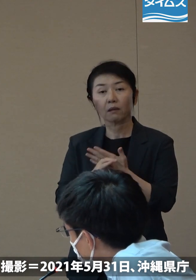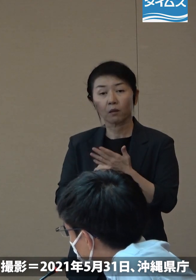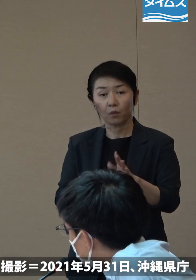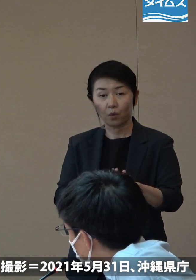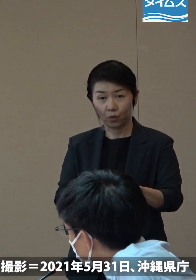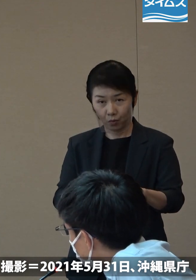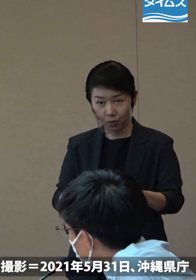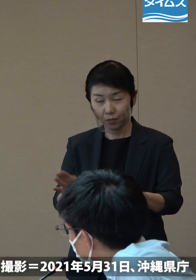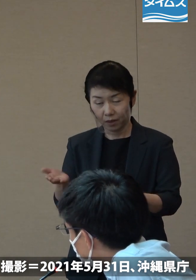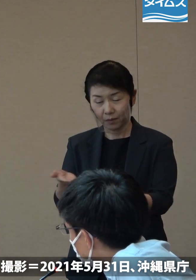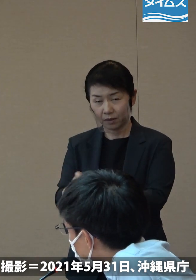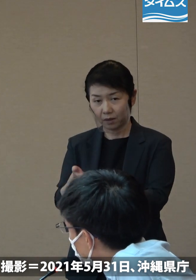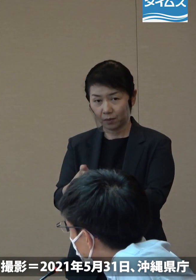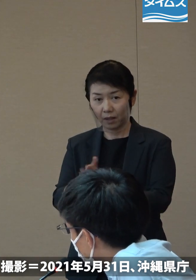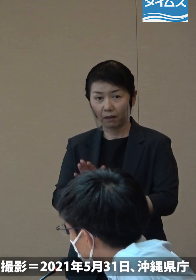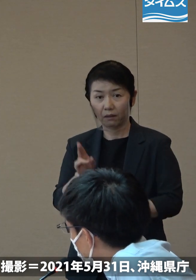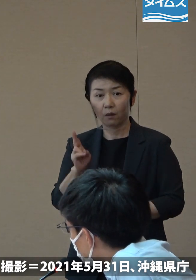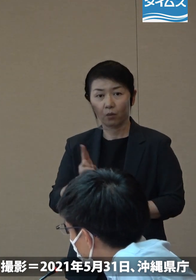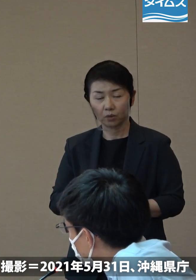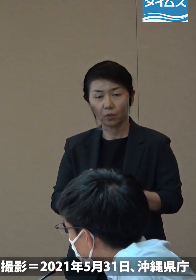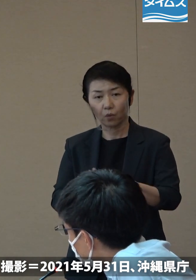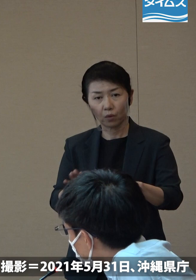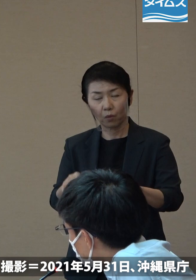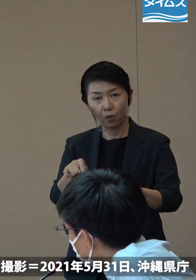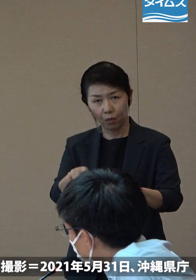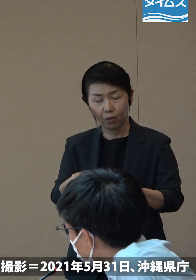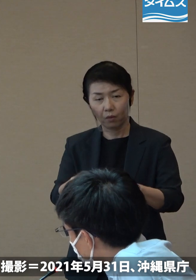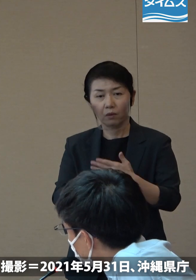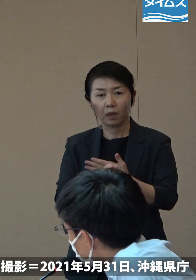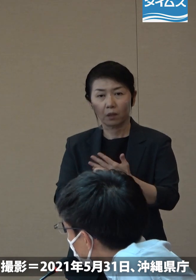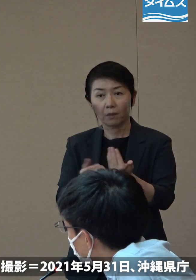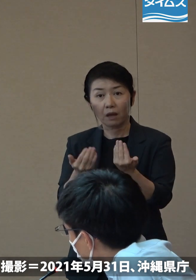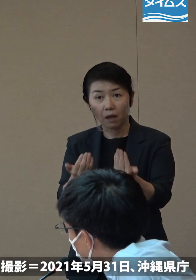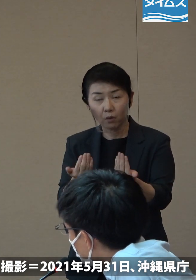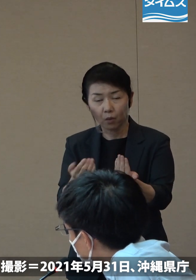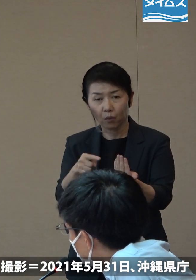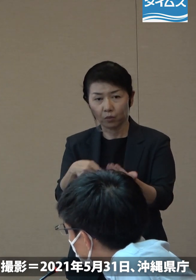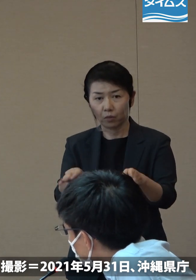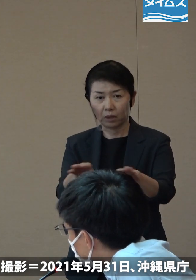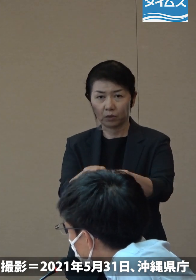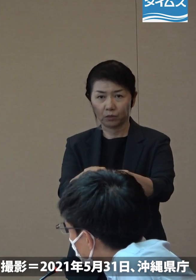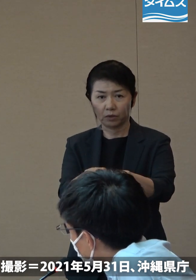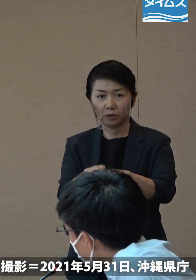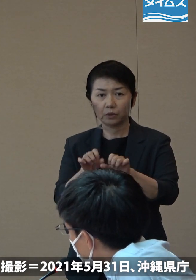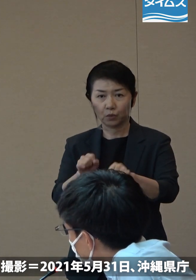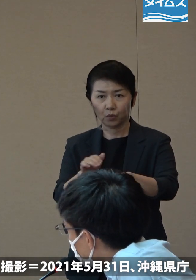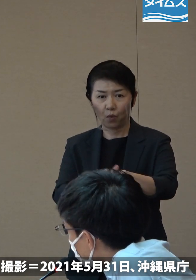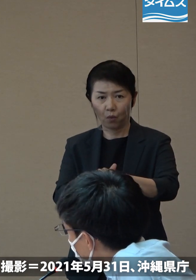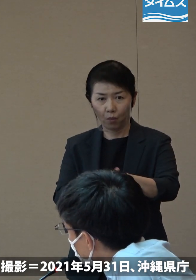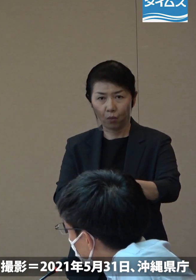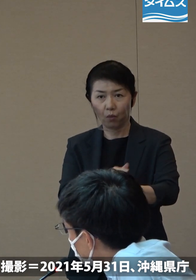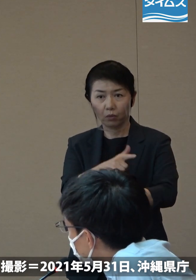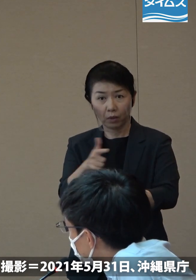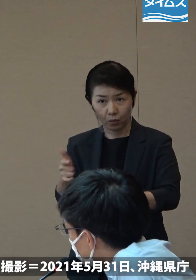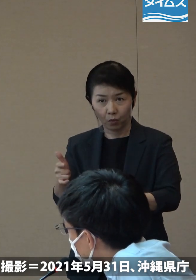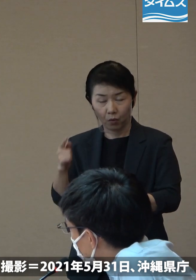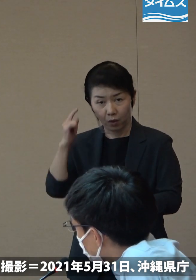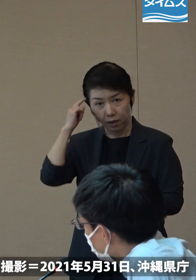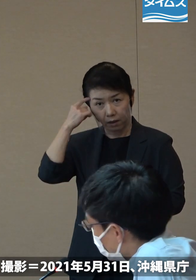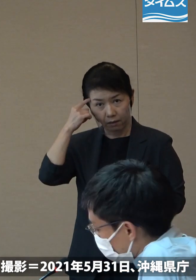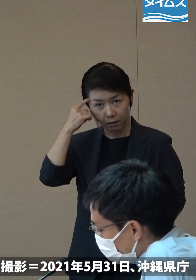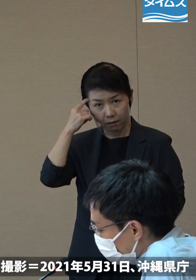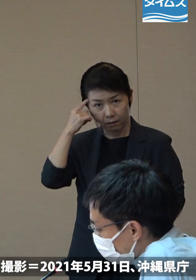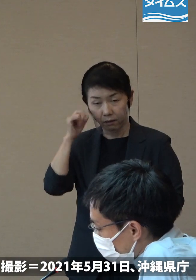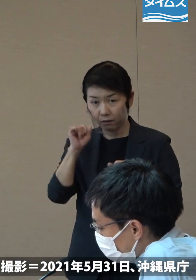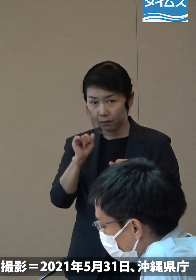どものことも今先ほど知事もおっしゃいましたけれども、学校のまた休校とかそういうことまで視野に入ってくるん